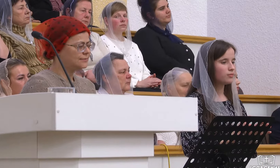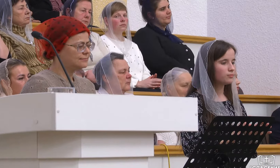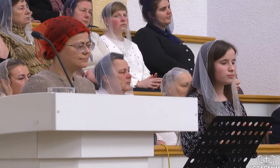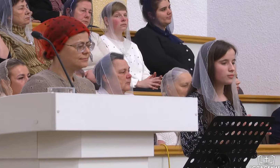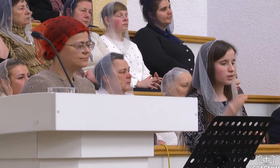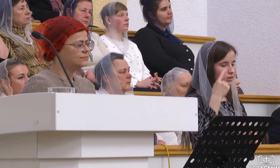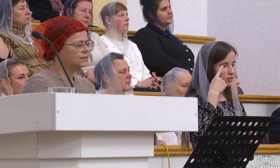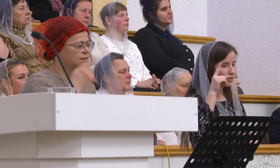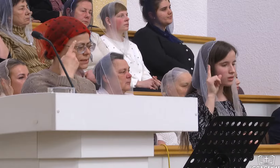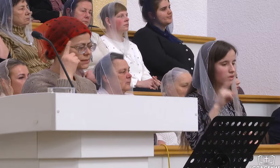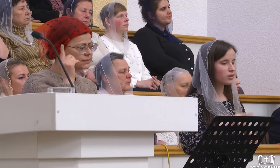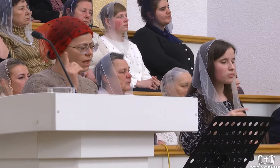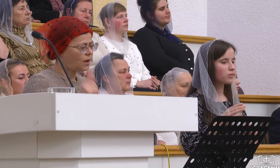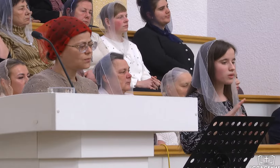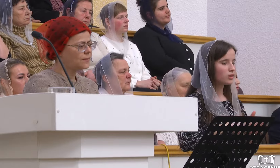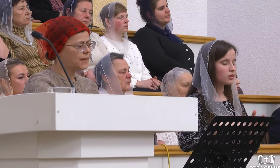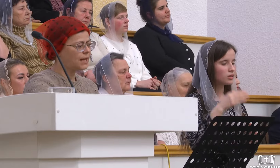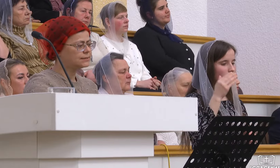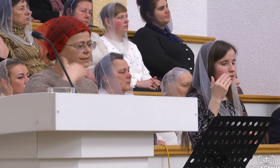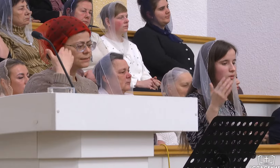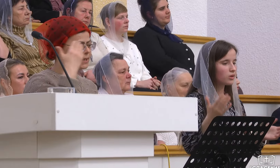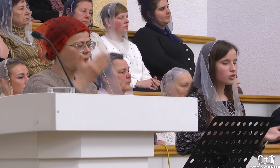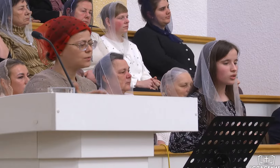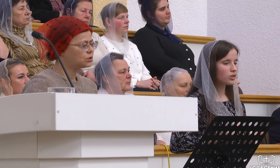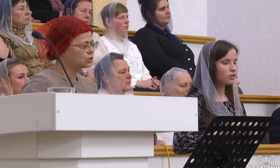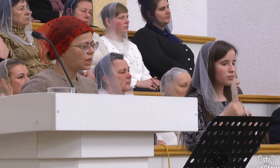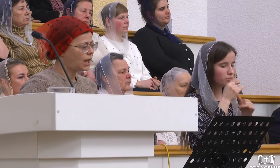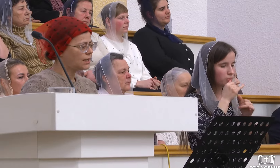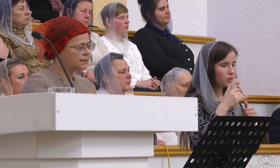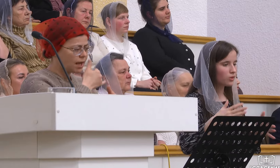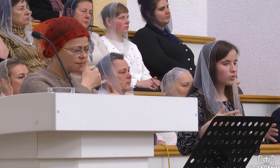Знаю, без тебя жить не смогу,